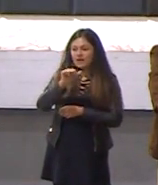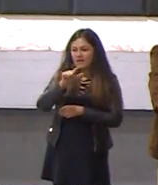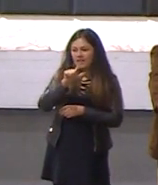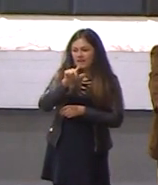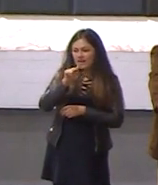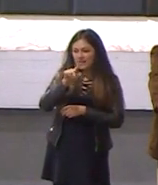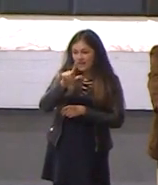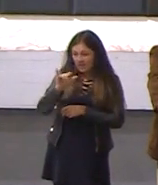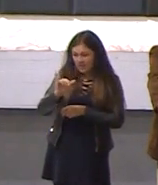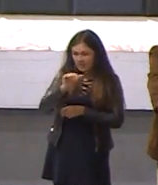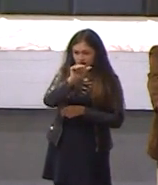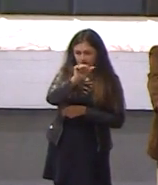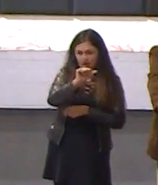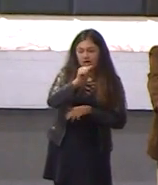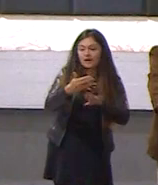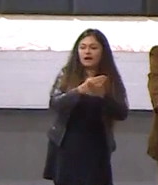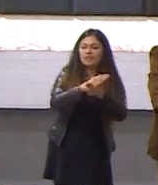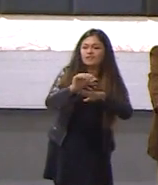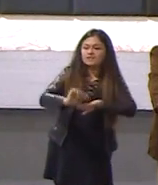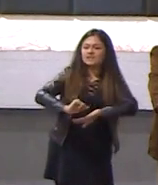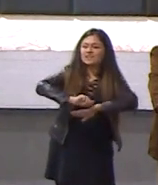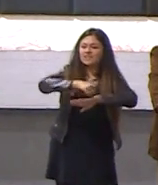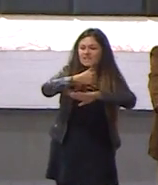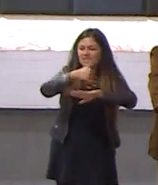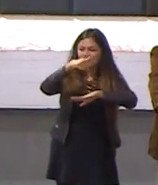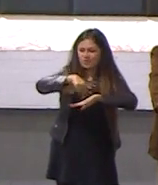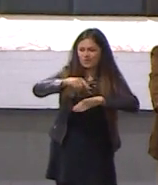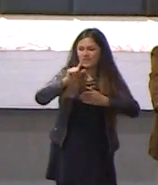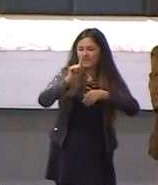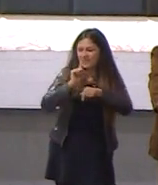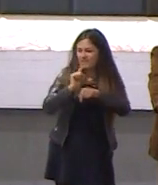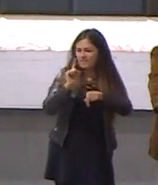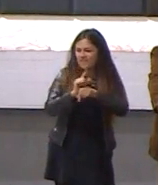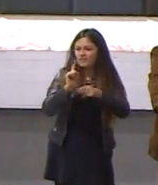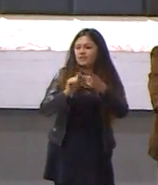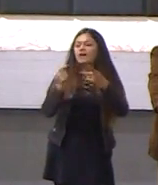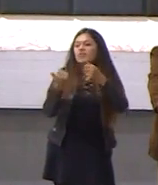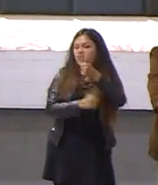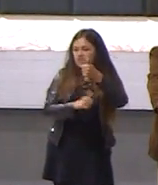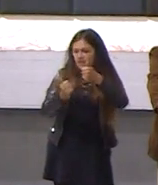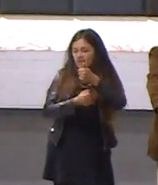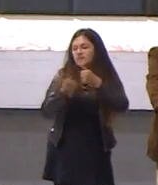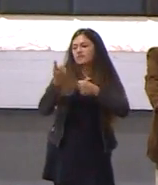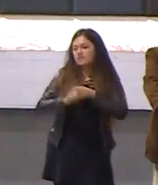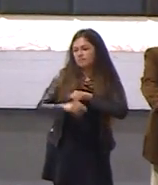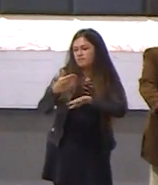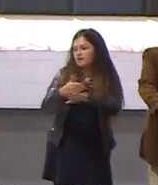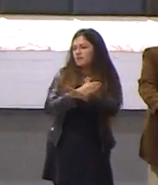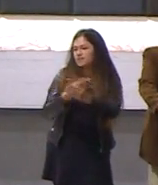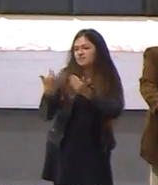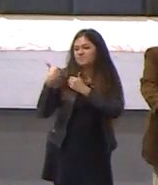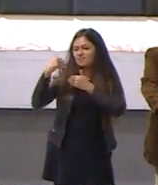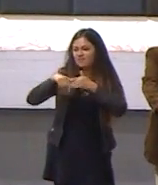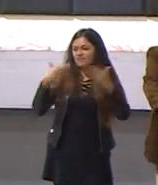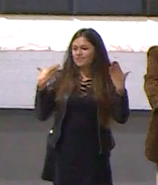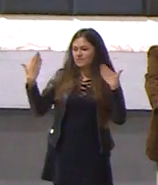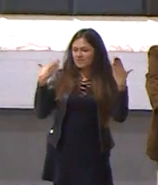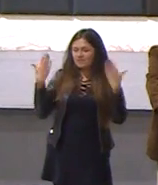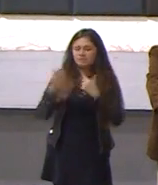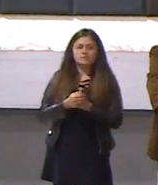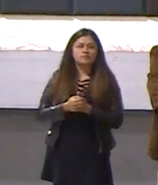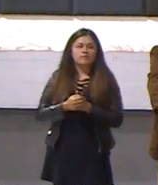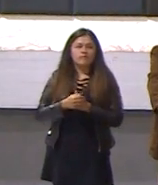directora del departamento ya fue encargada y también fue decana encargada de la facultad de educación física